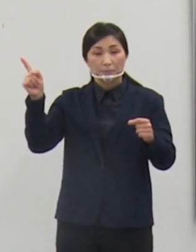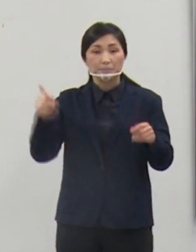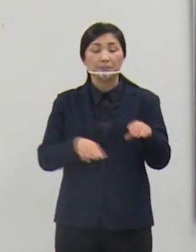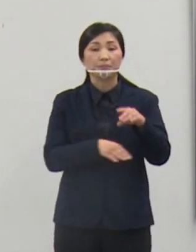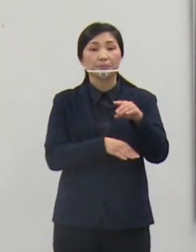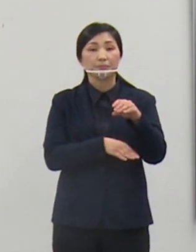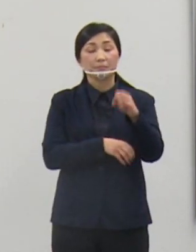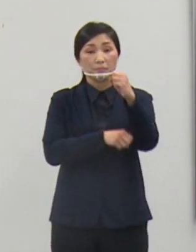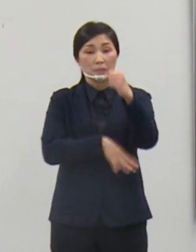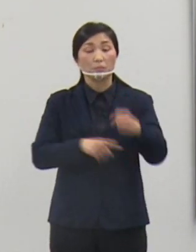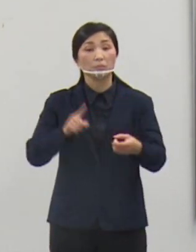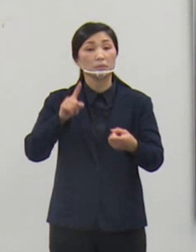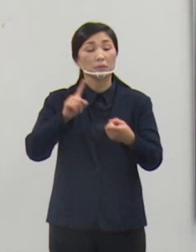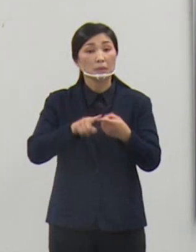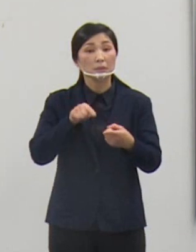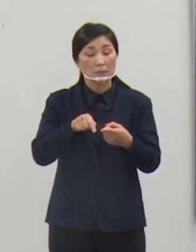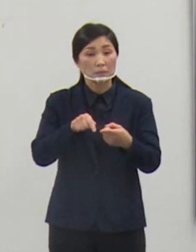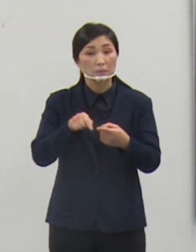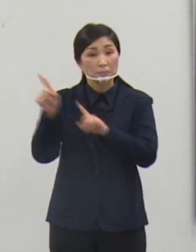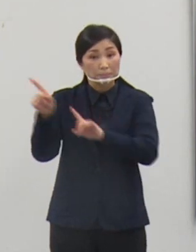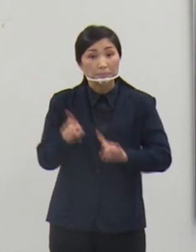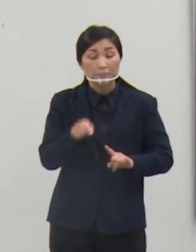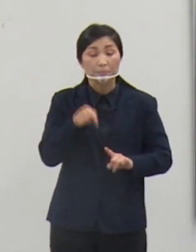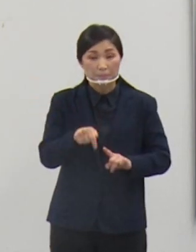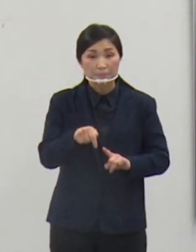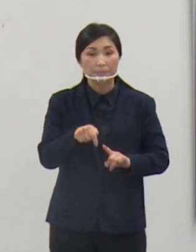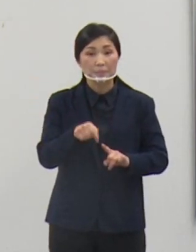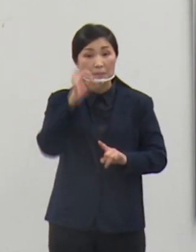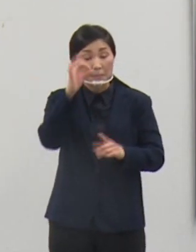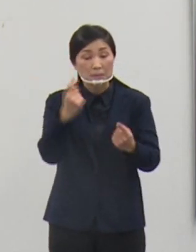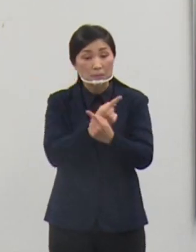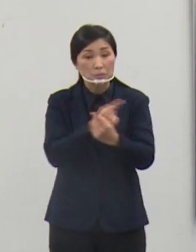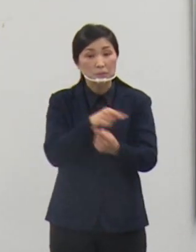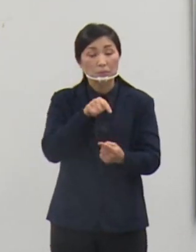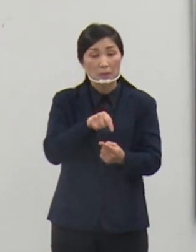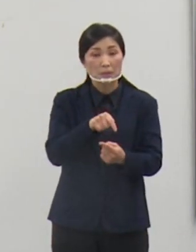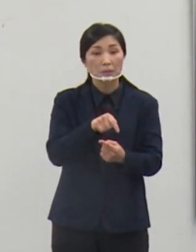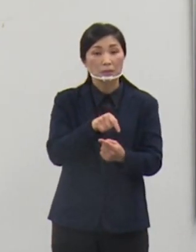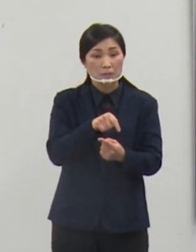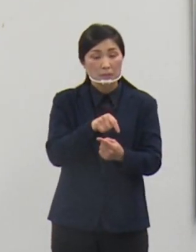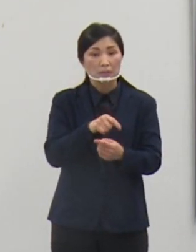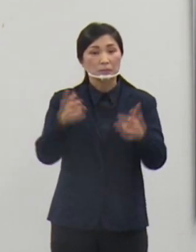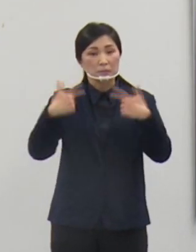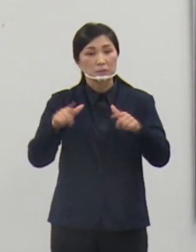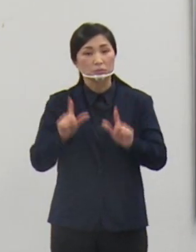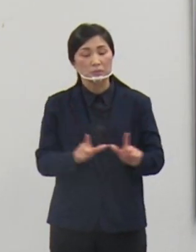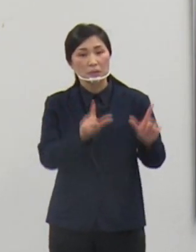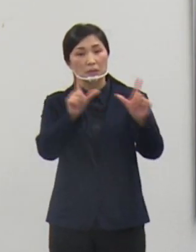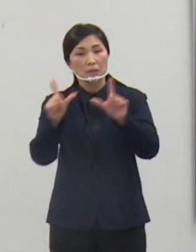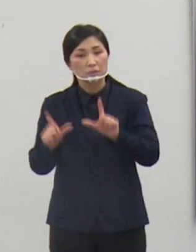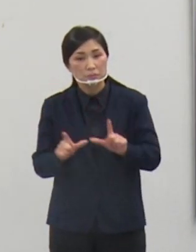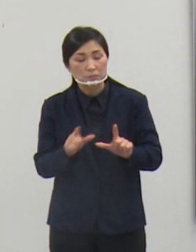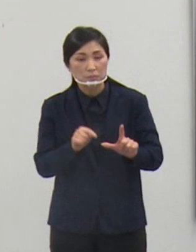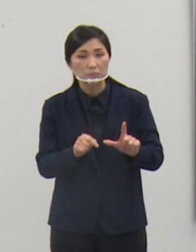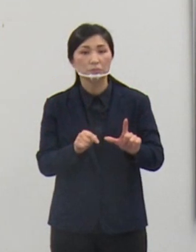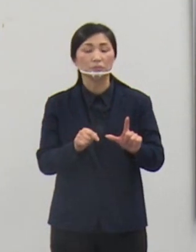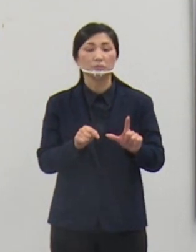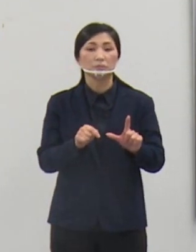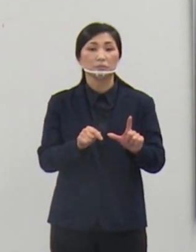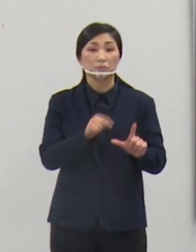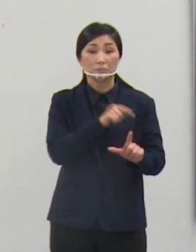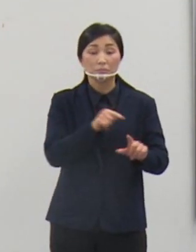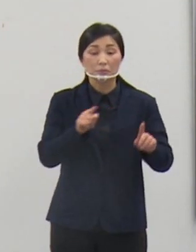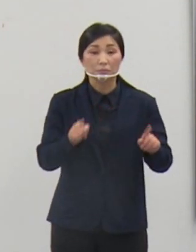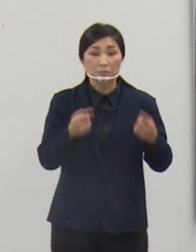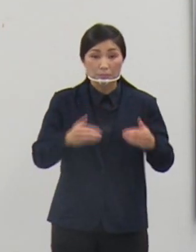対処方針におきまして、警戒基準の見直しとともに感染対策と日常生活の回復の両立に向けて、